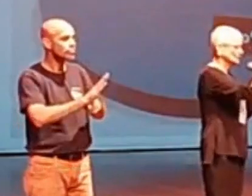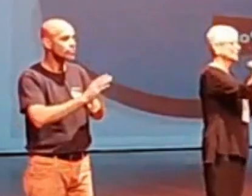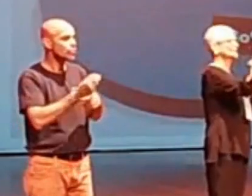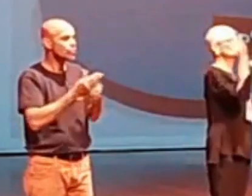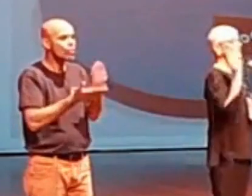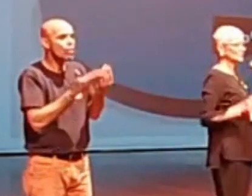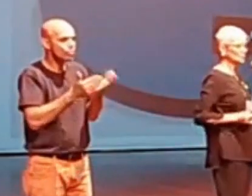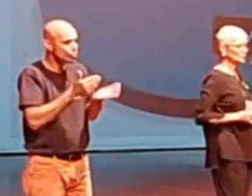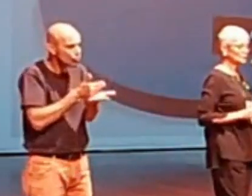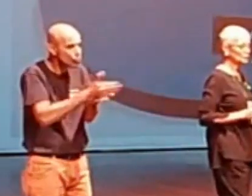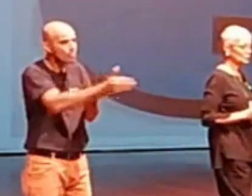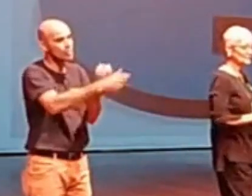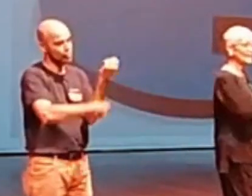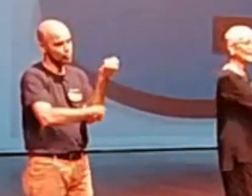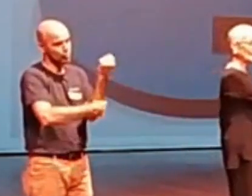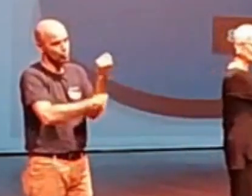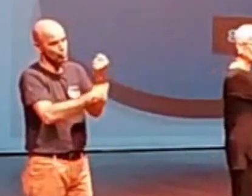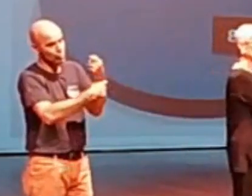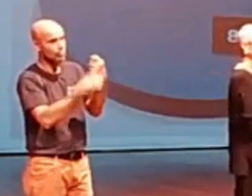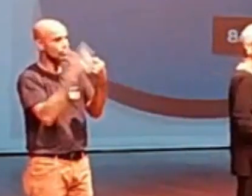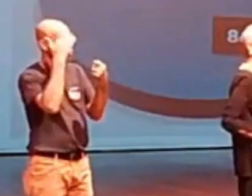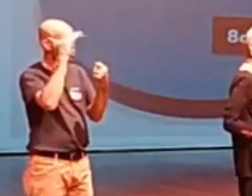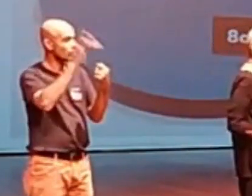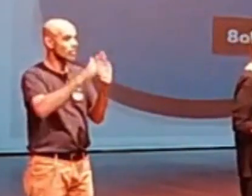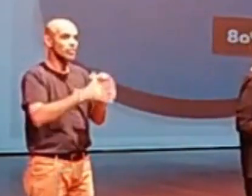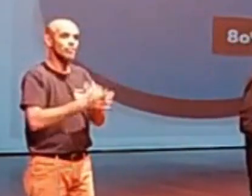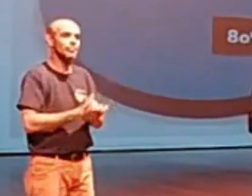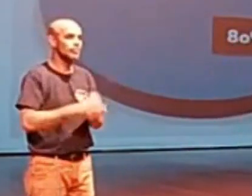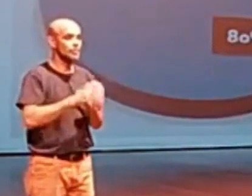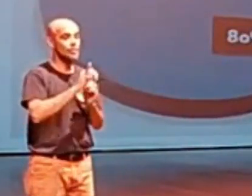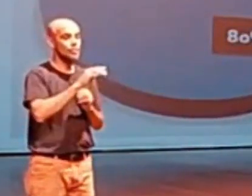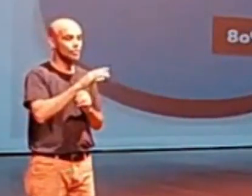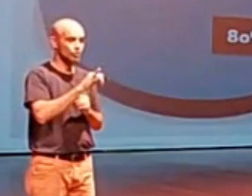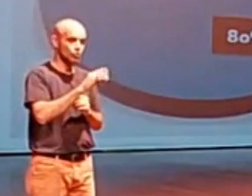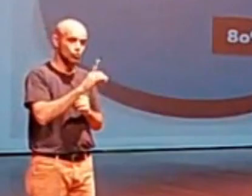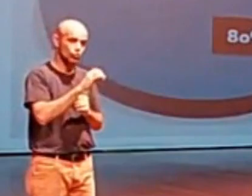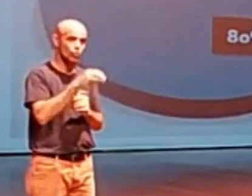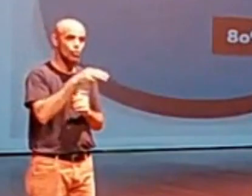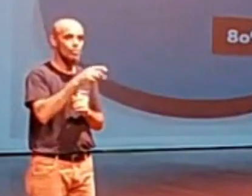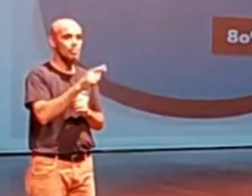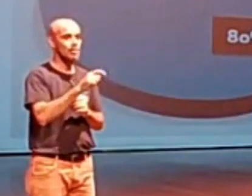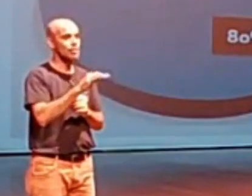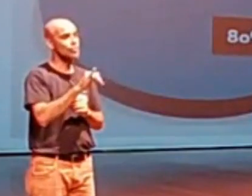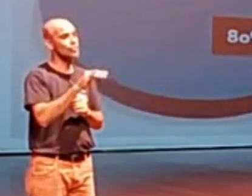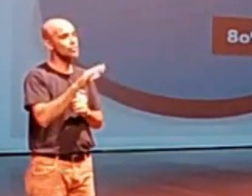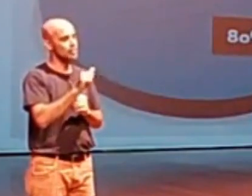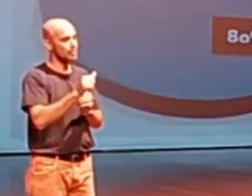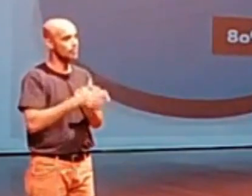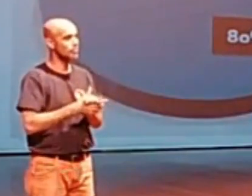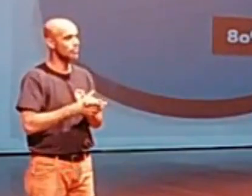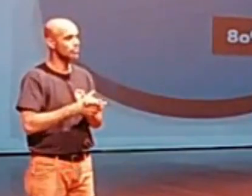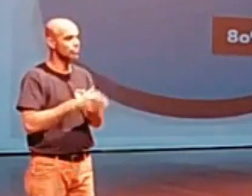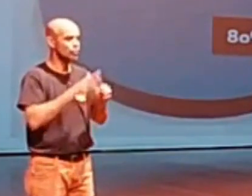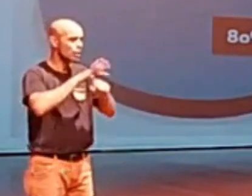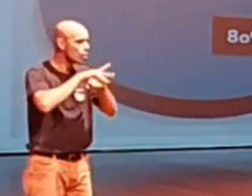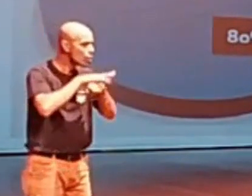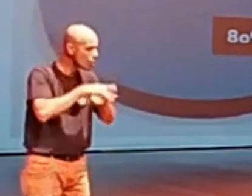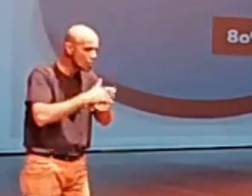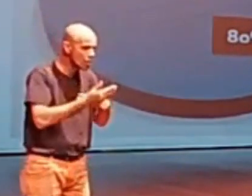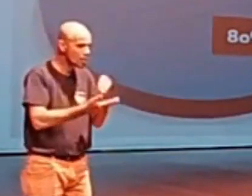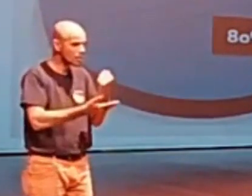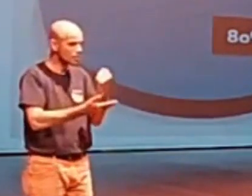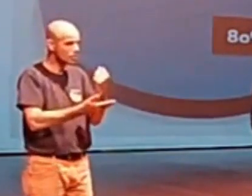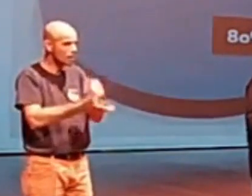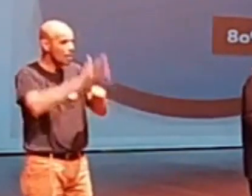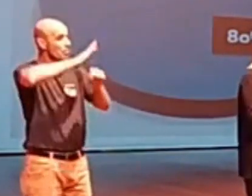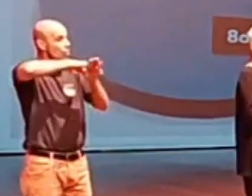inicial que traz para essa escoliose começar. Essa escoliose idiopática que eu estou falando para vocês, ok? Não tem uma doença no fundo que